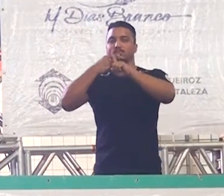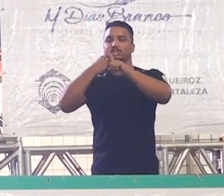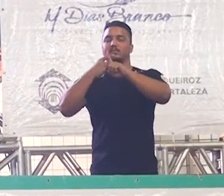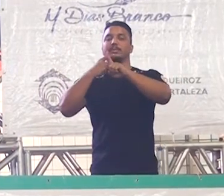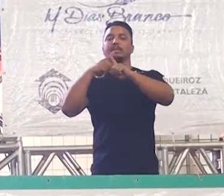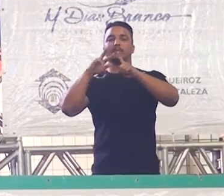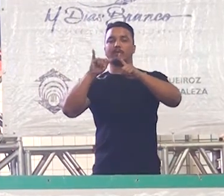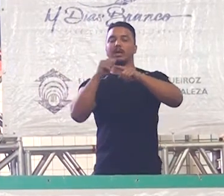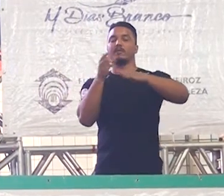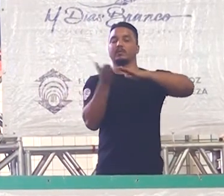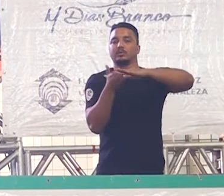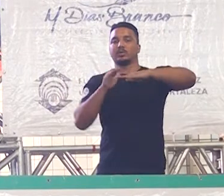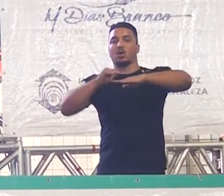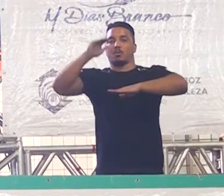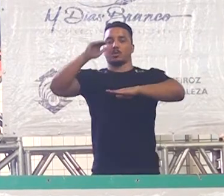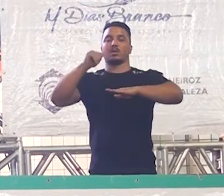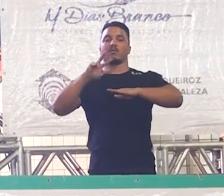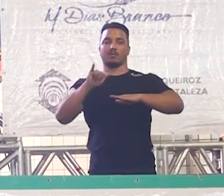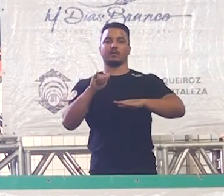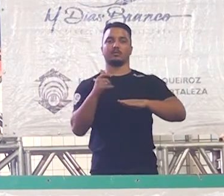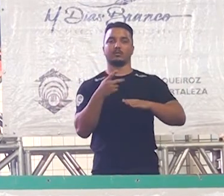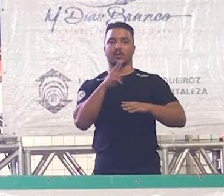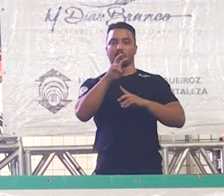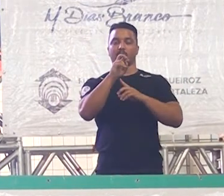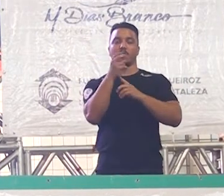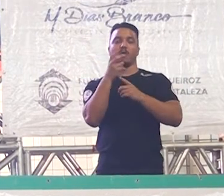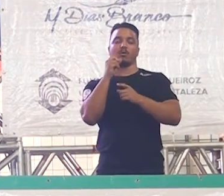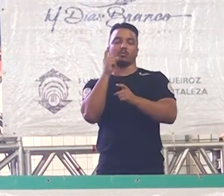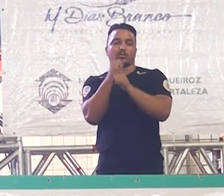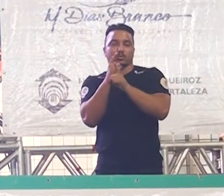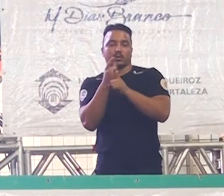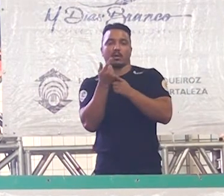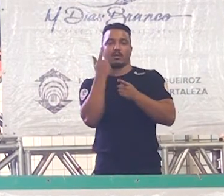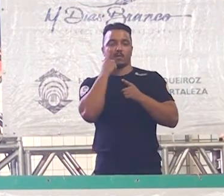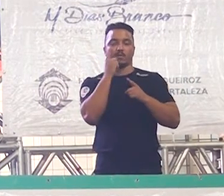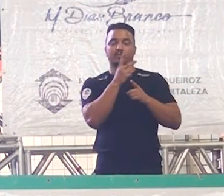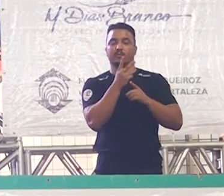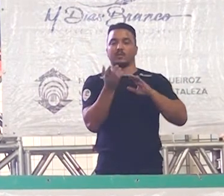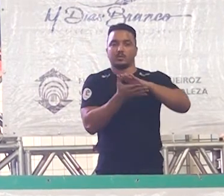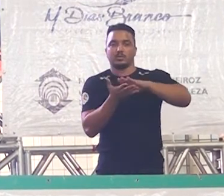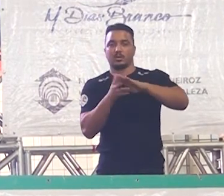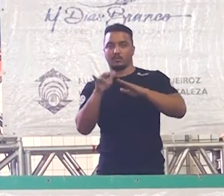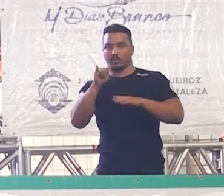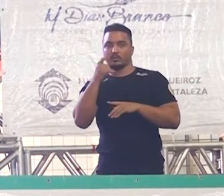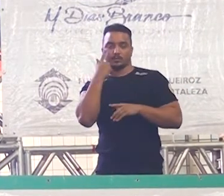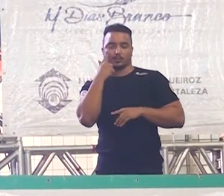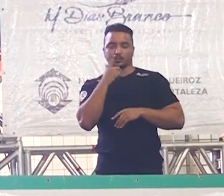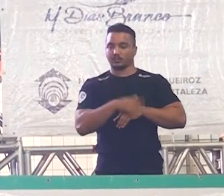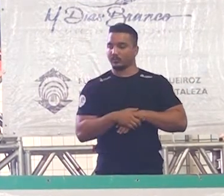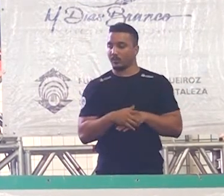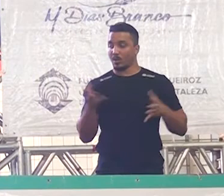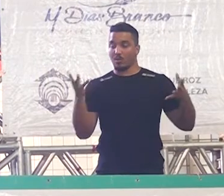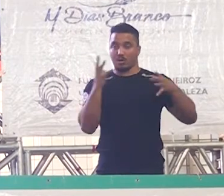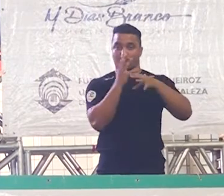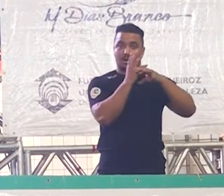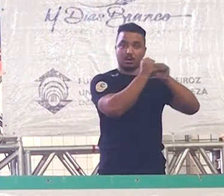vai aumentar a velocidade. A gente usou a equação da vovó atômica para achar essa velocidade. Vamos na sequência agora